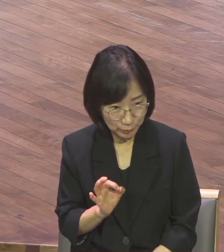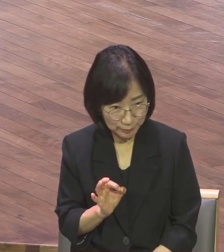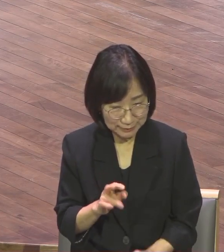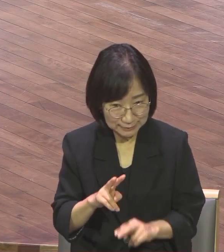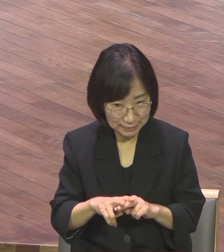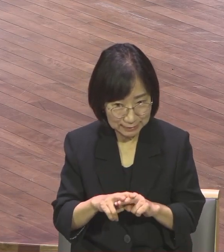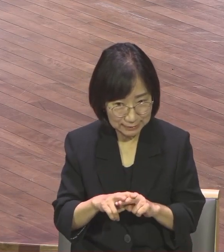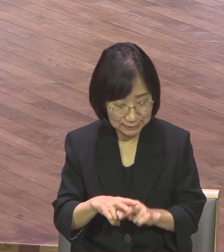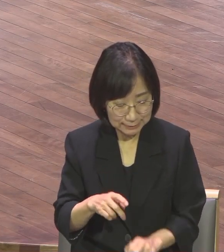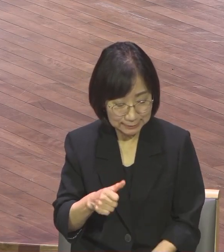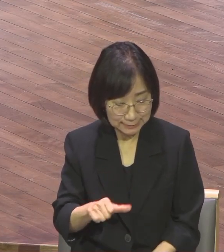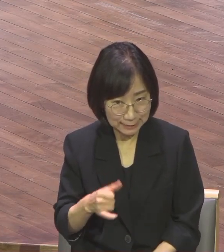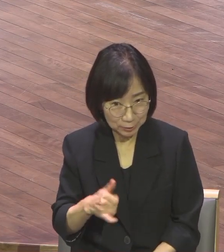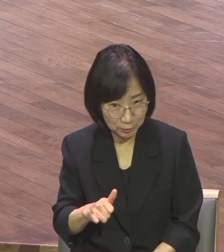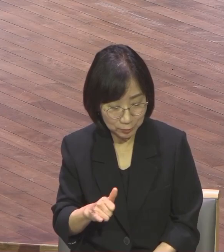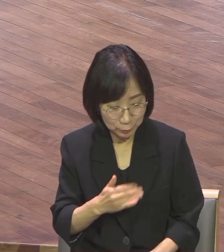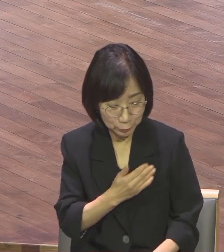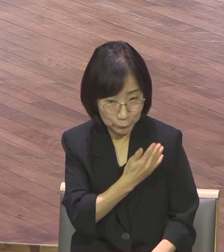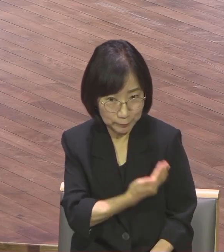아니면 자녀입니까?